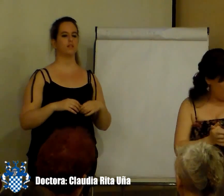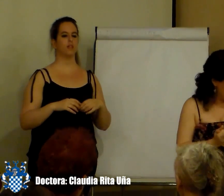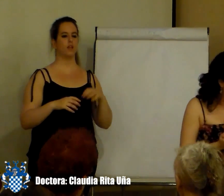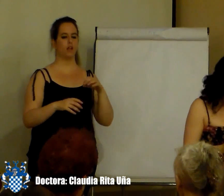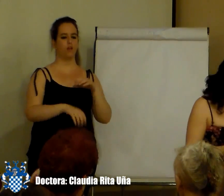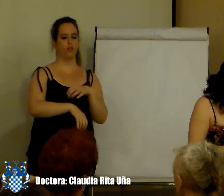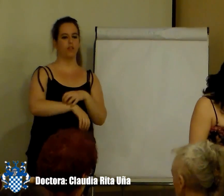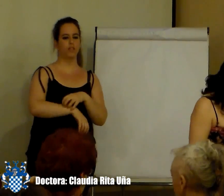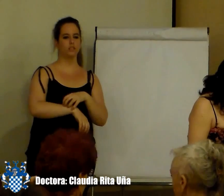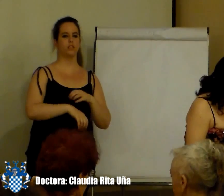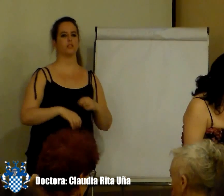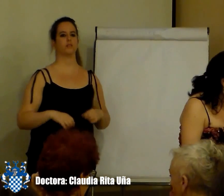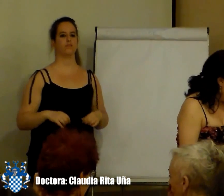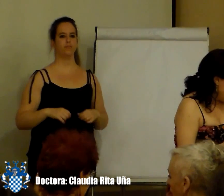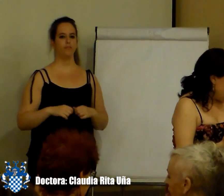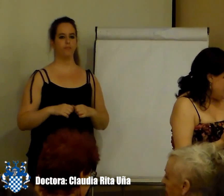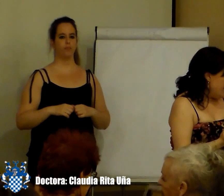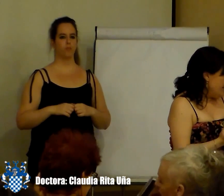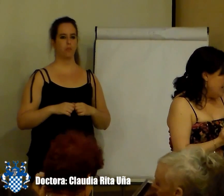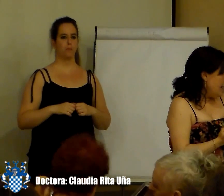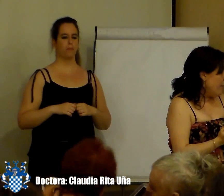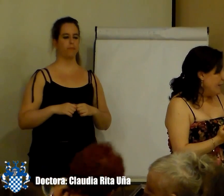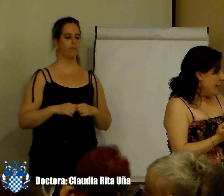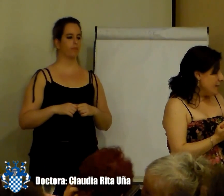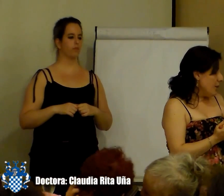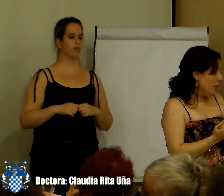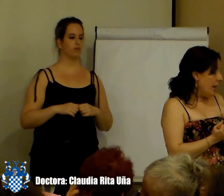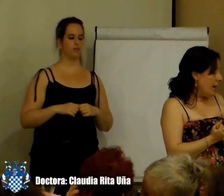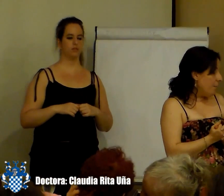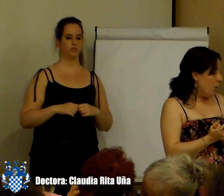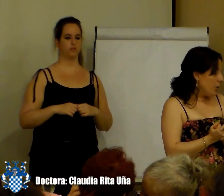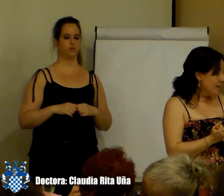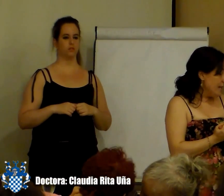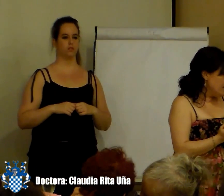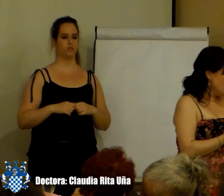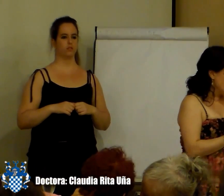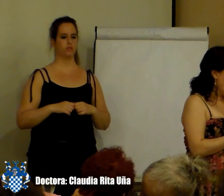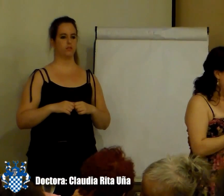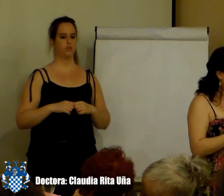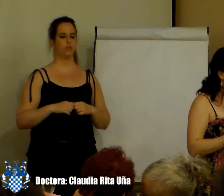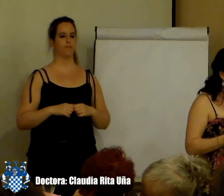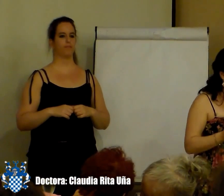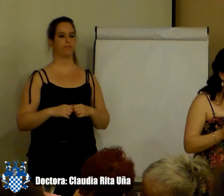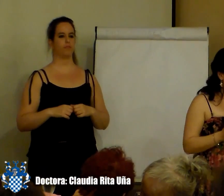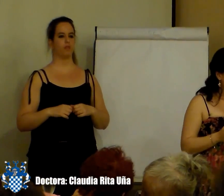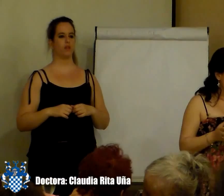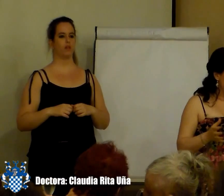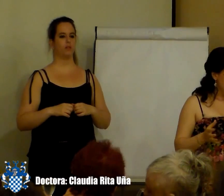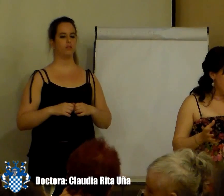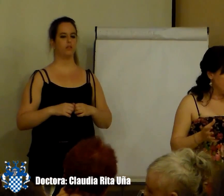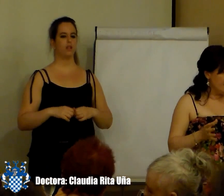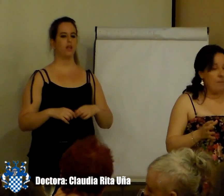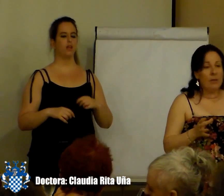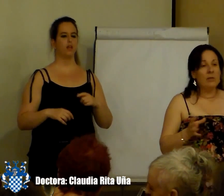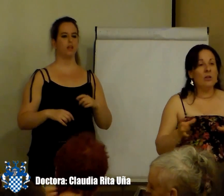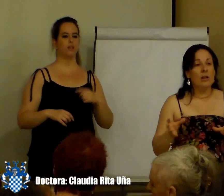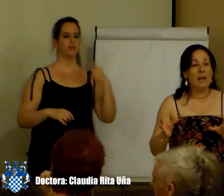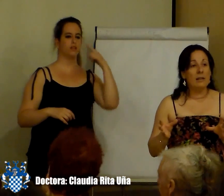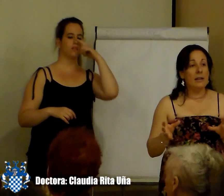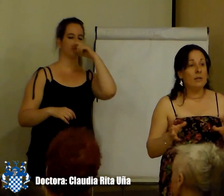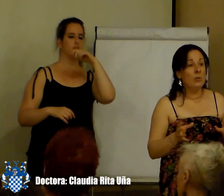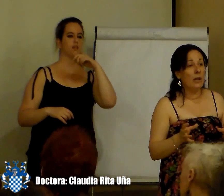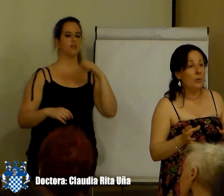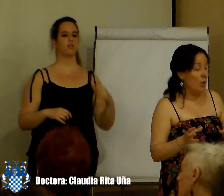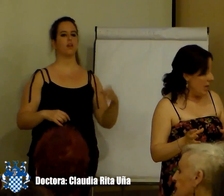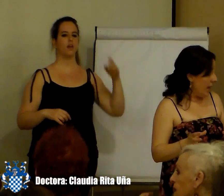rodillas, ¿sí? Bueno, la afectación por sexo afecta de 7 a 10,